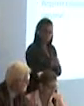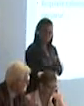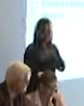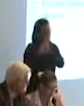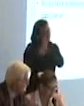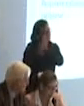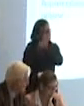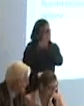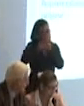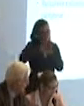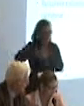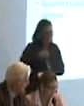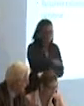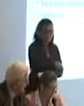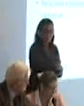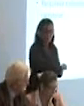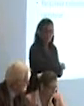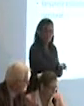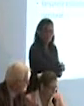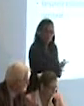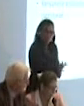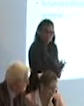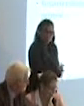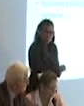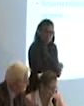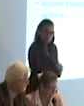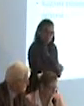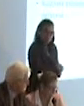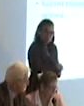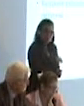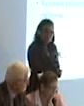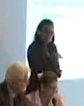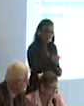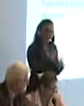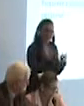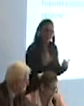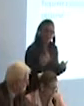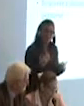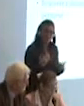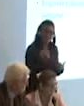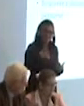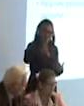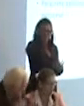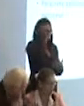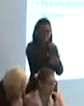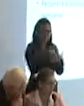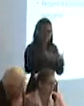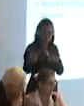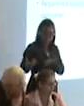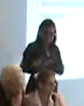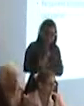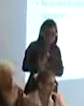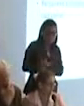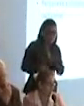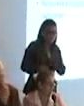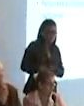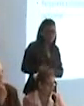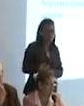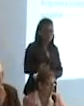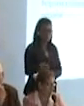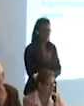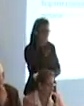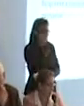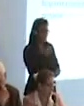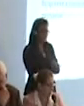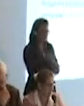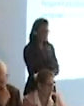teoría a la práctica? Sobre este aspecto, ¿qué temas relevantes aún no se han tenido en cuenta que nos sugiere tomar? Yo creería que eso se